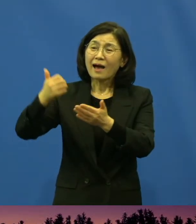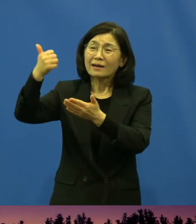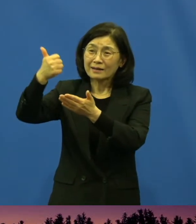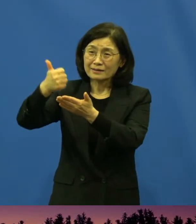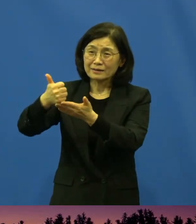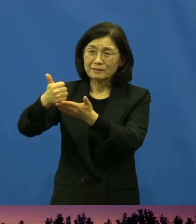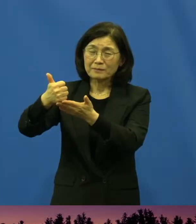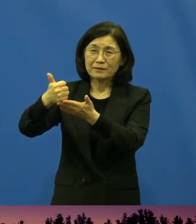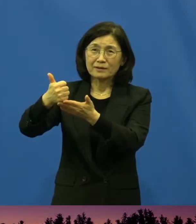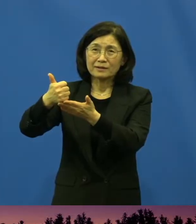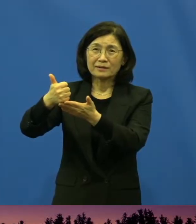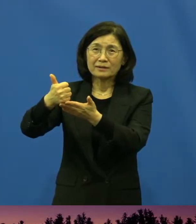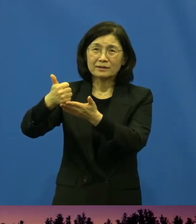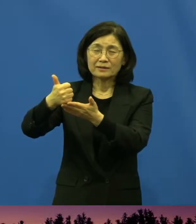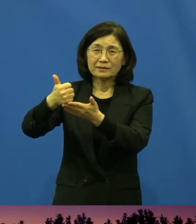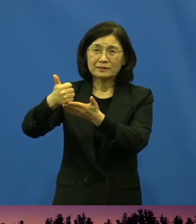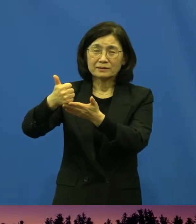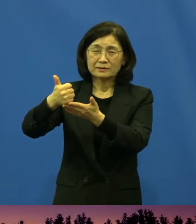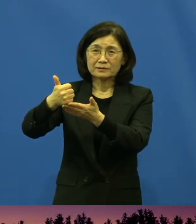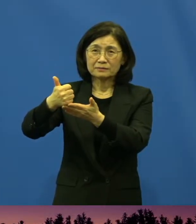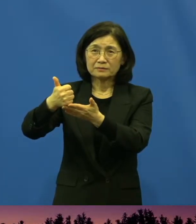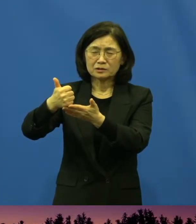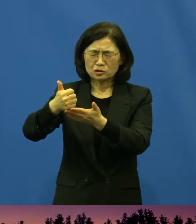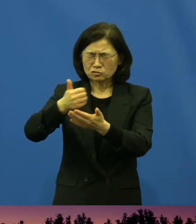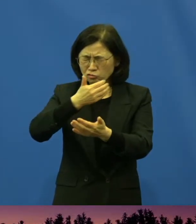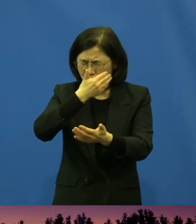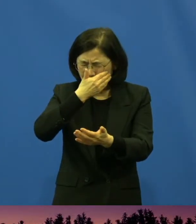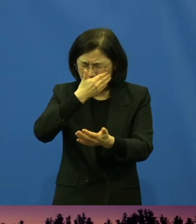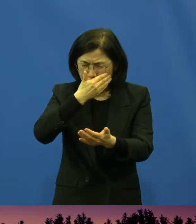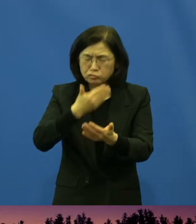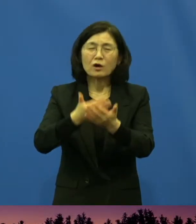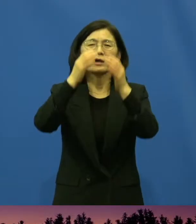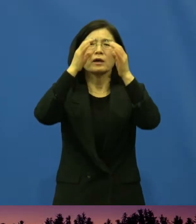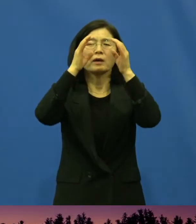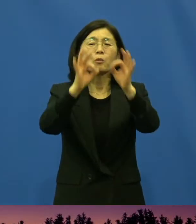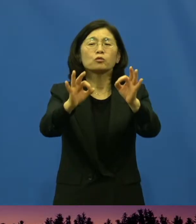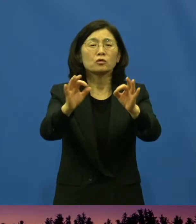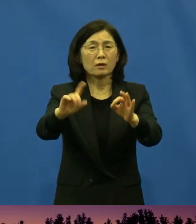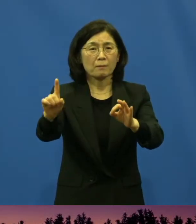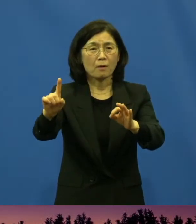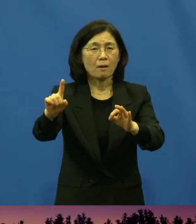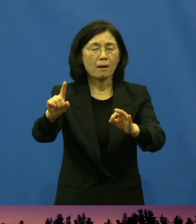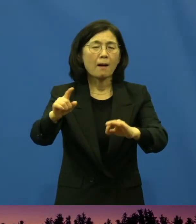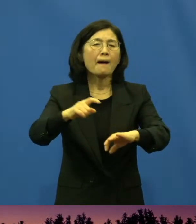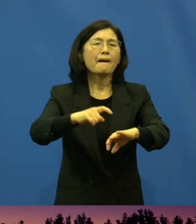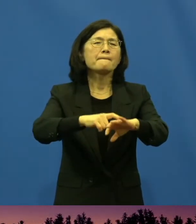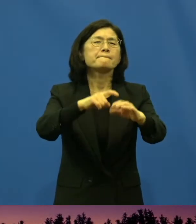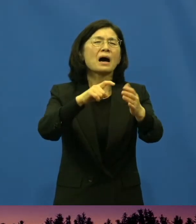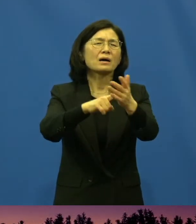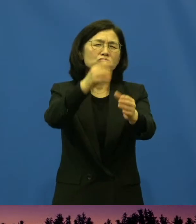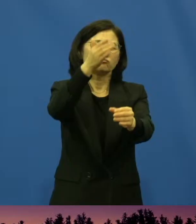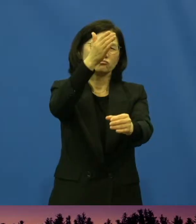주님이 중요하게 보시는 것은 태도라고 그랬어요. 태도. 마음의 태도예요. 마음의 중심.